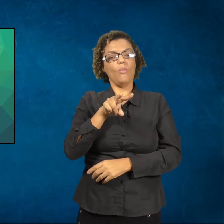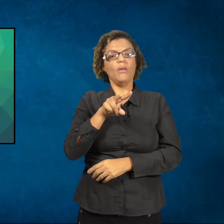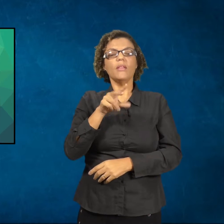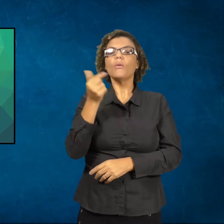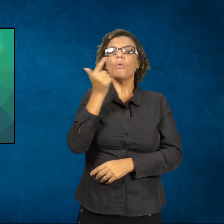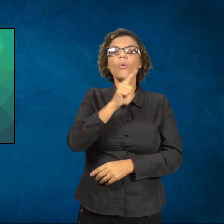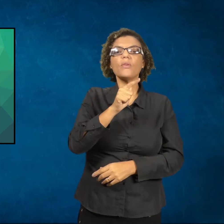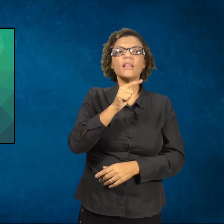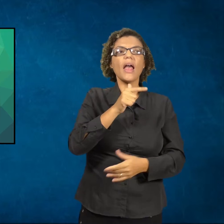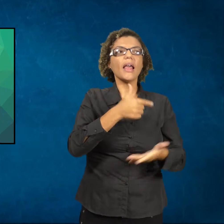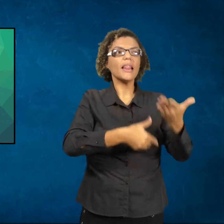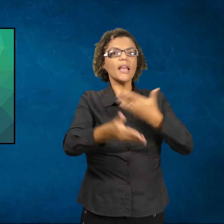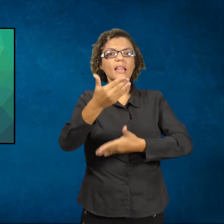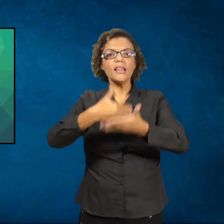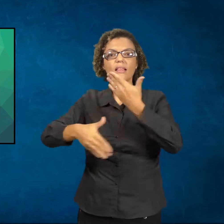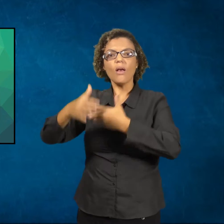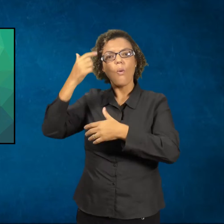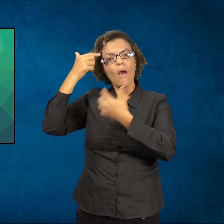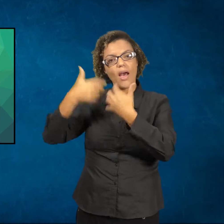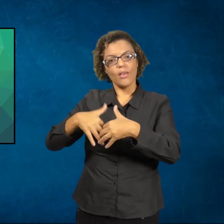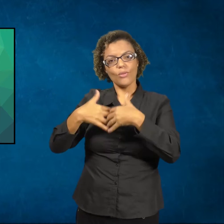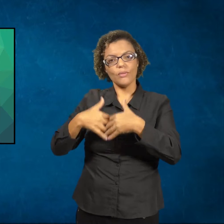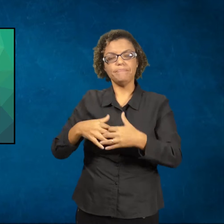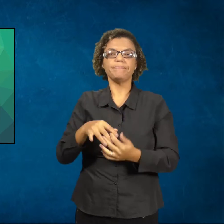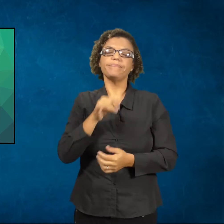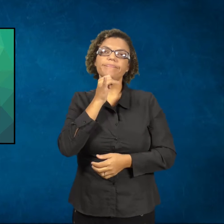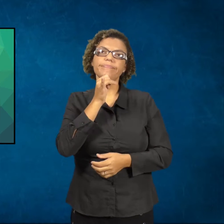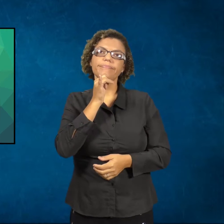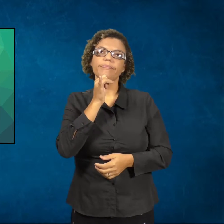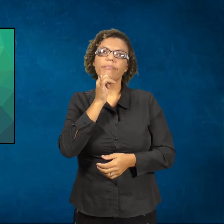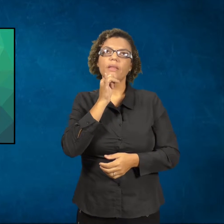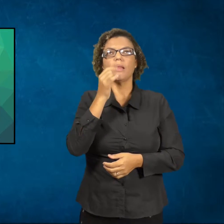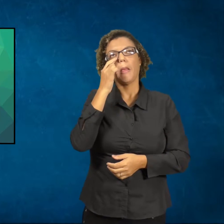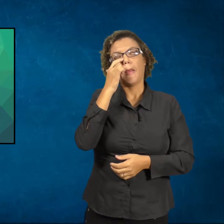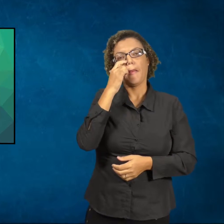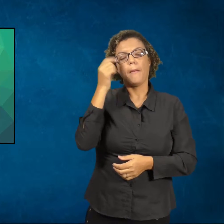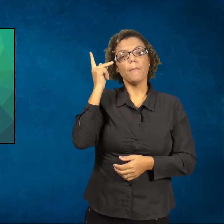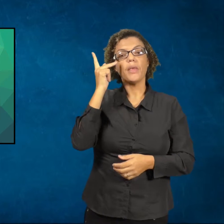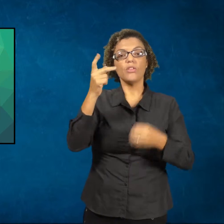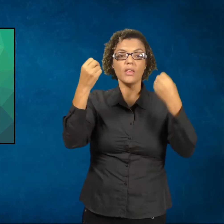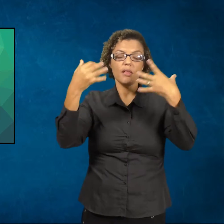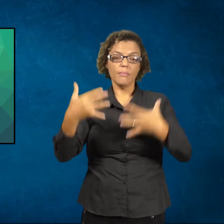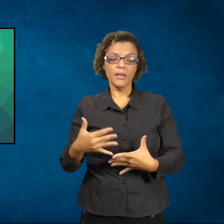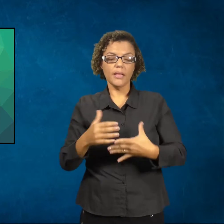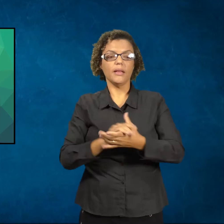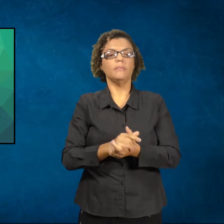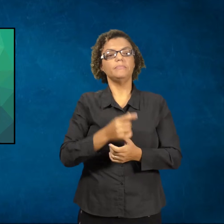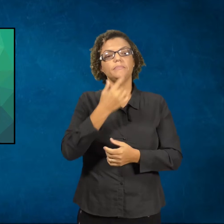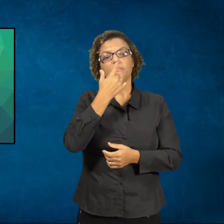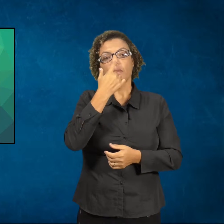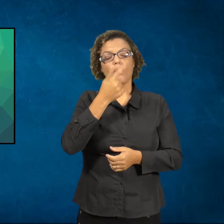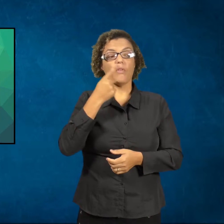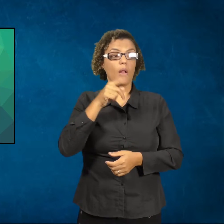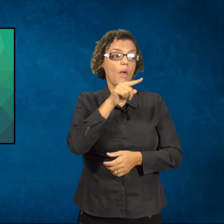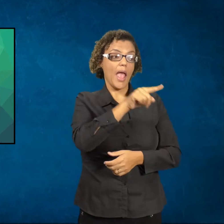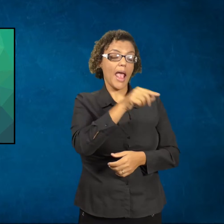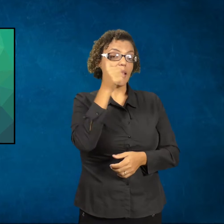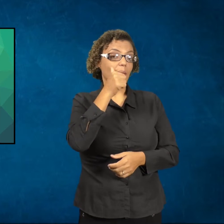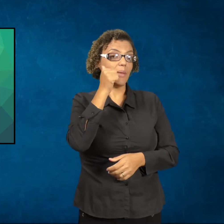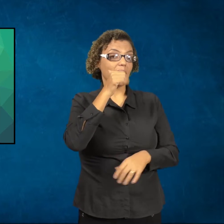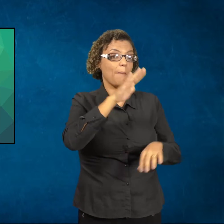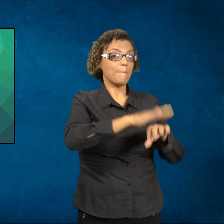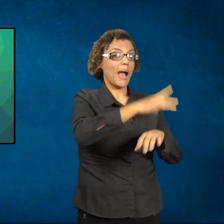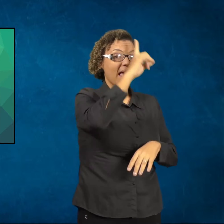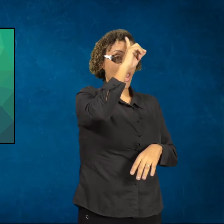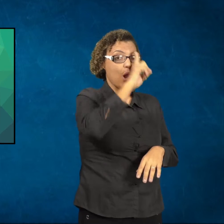raciocínio. Piaget falava isso, por exemplo, né? Uma menina, ela é mais loura do que uma, mas